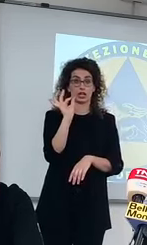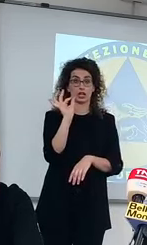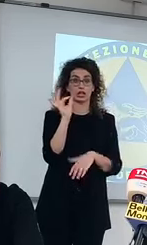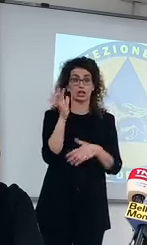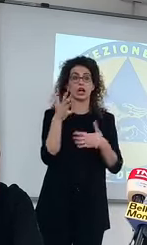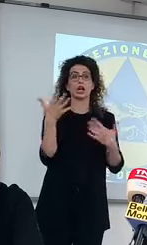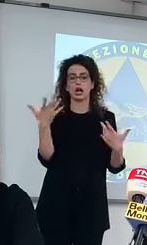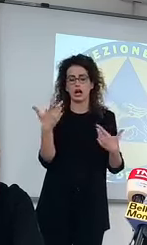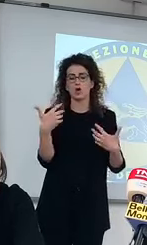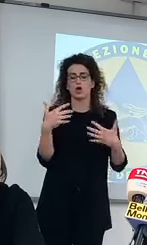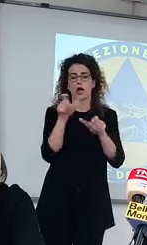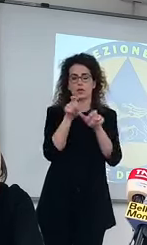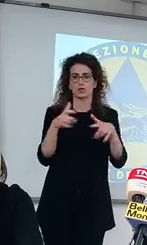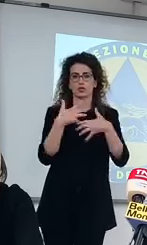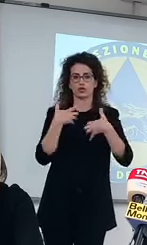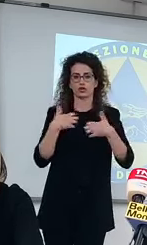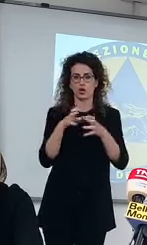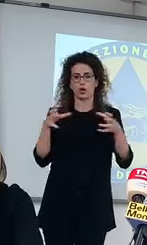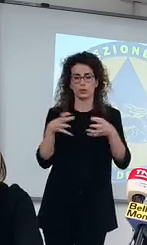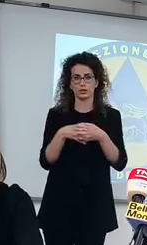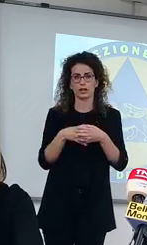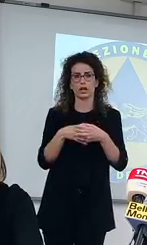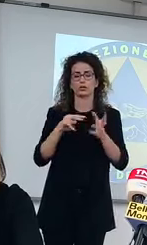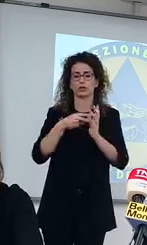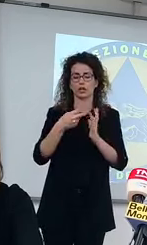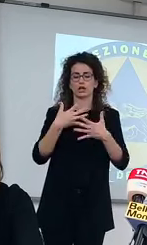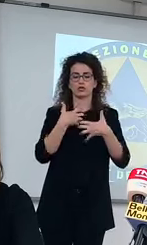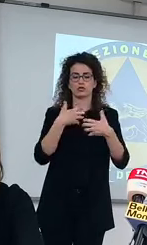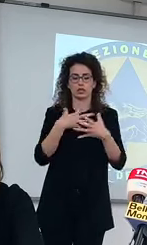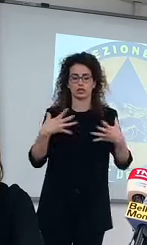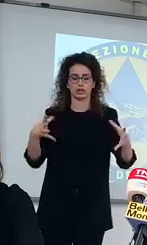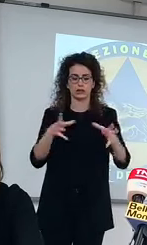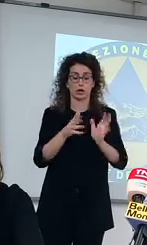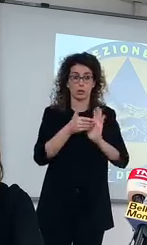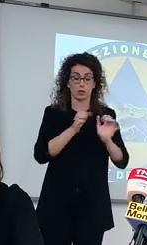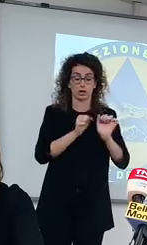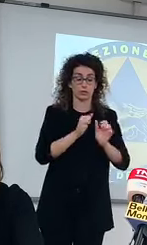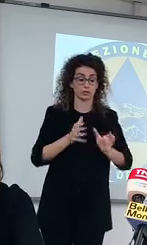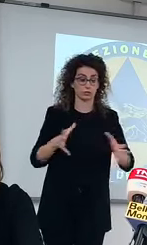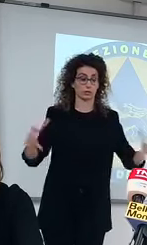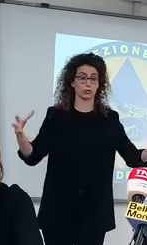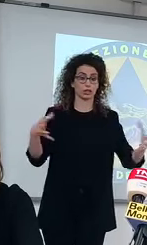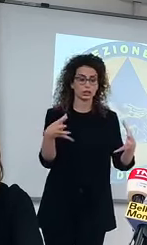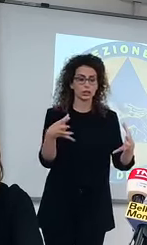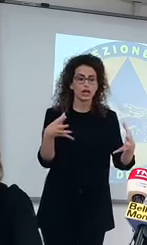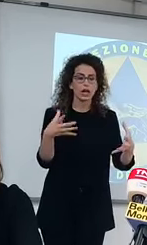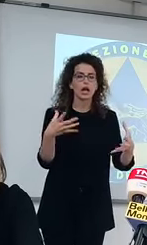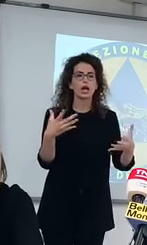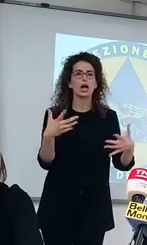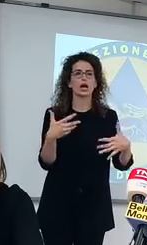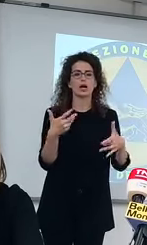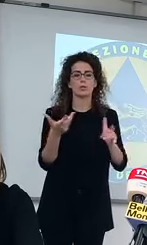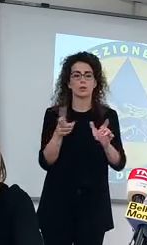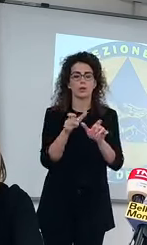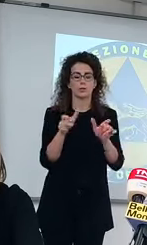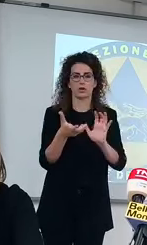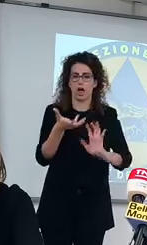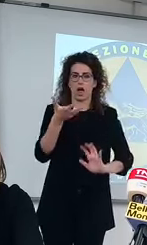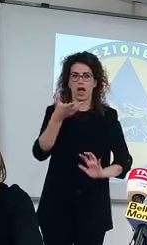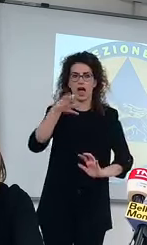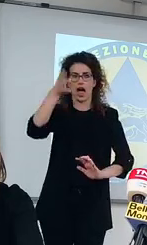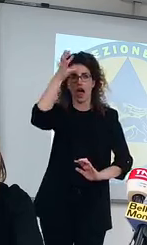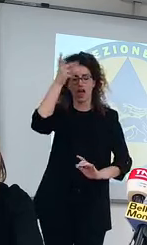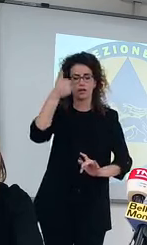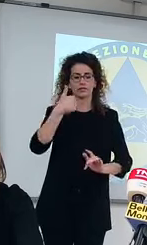tutti i nostri scienziati, il comitato tecnico scientifico, la prevenzione, e decideremo con i massimi clinici che abbiamo, decidiamo se andare